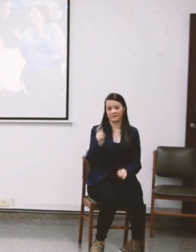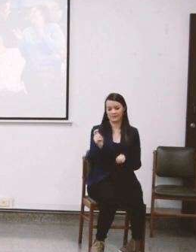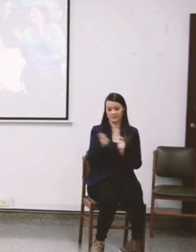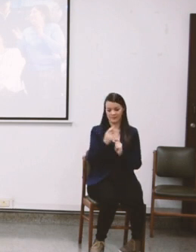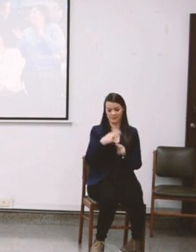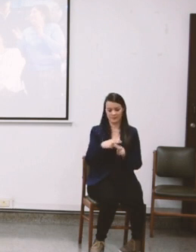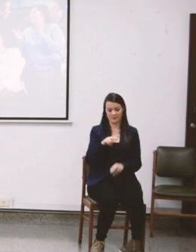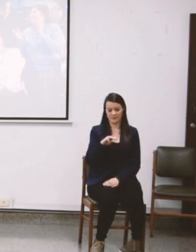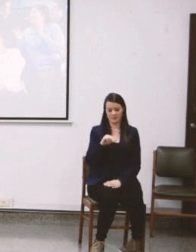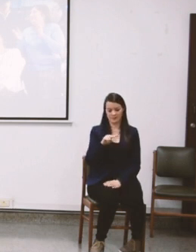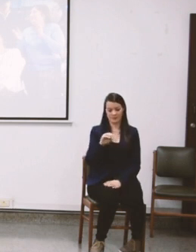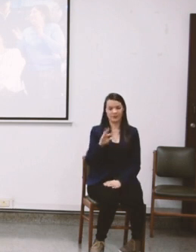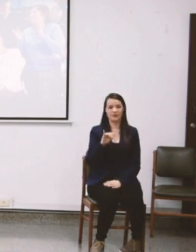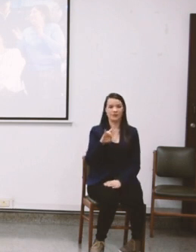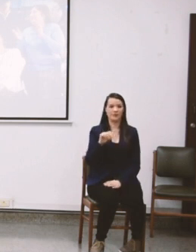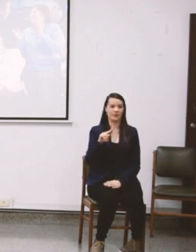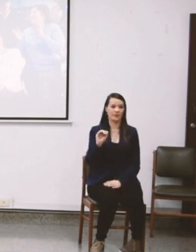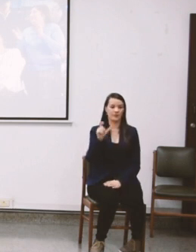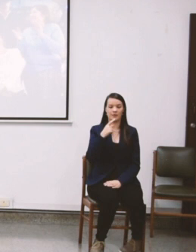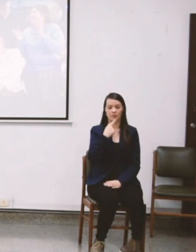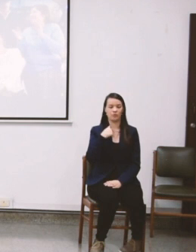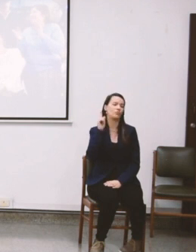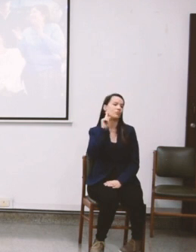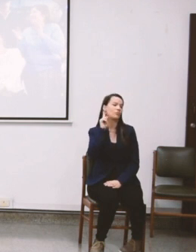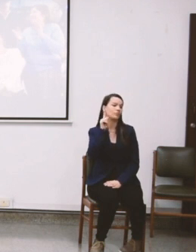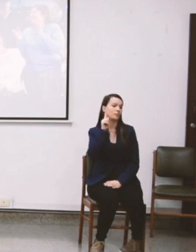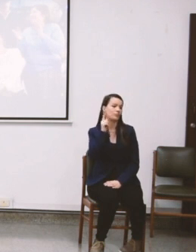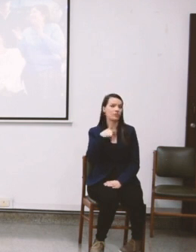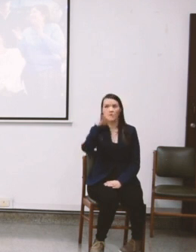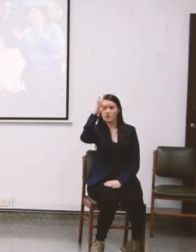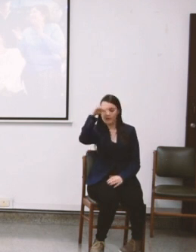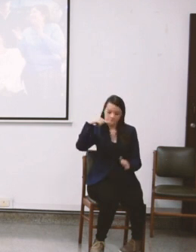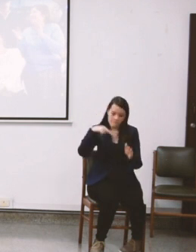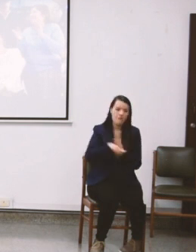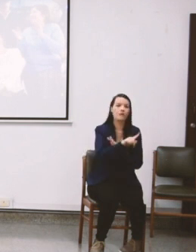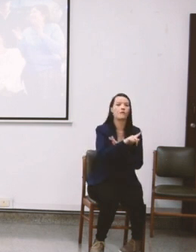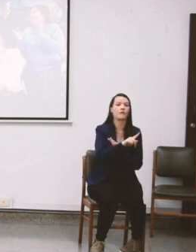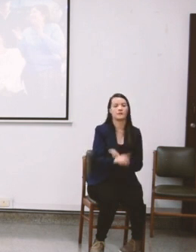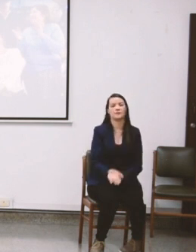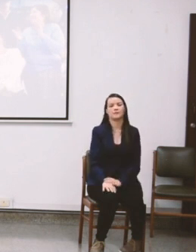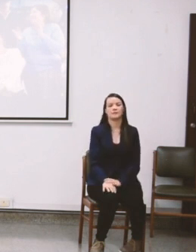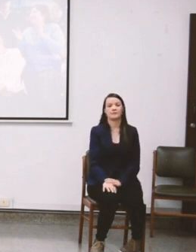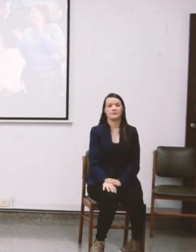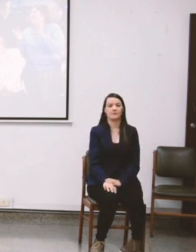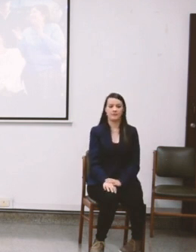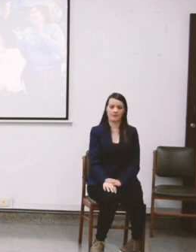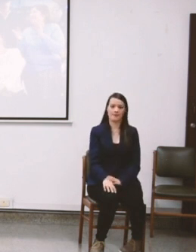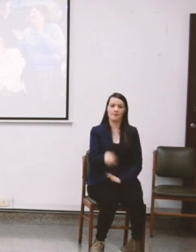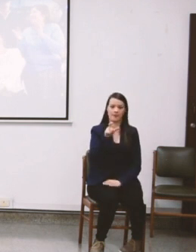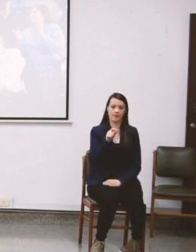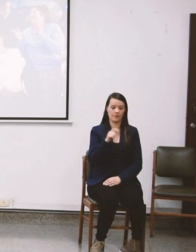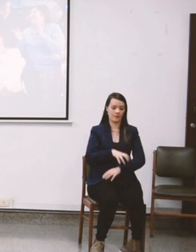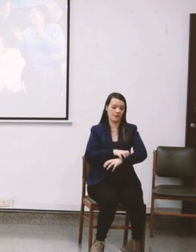Tirano, y él dice que es borracho y un prófugo del hospital, ¿no? Entonces él tiene un tipo de